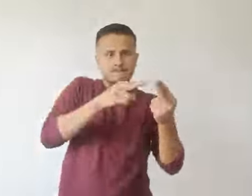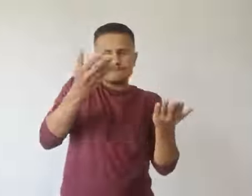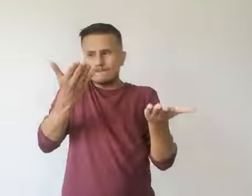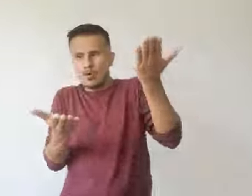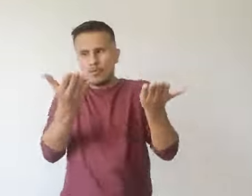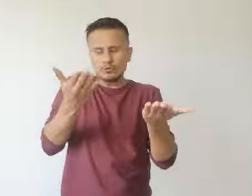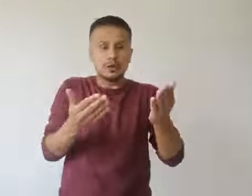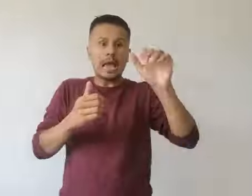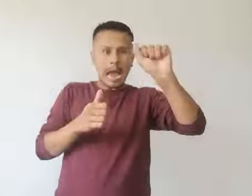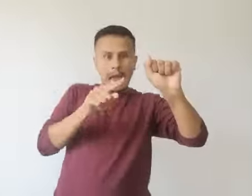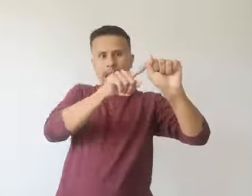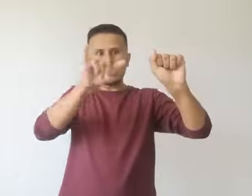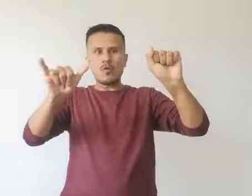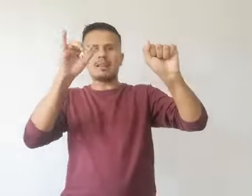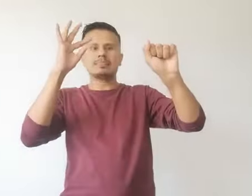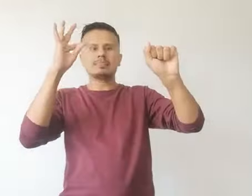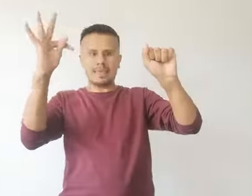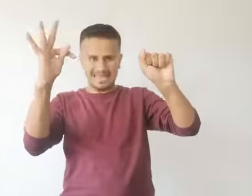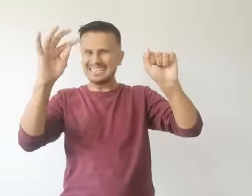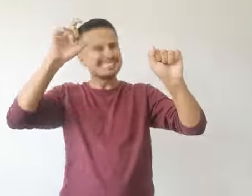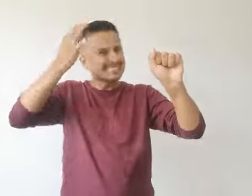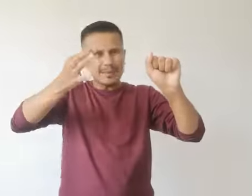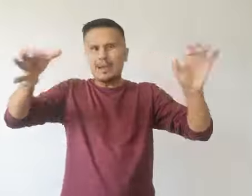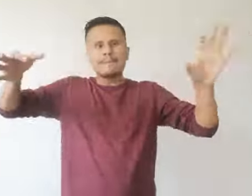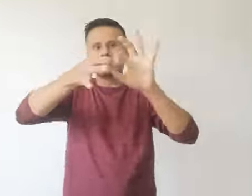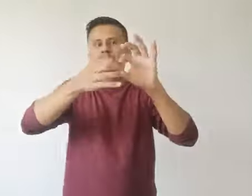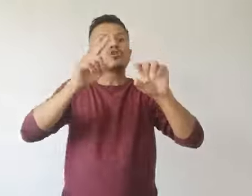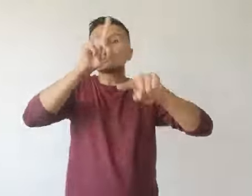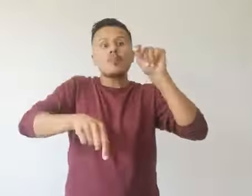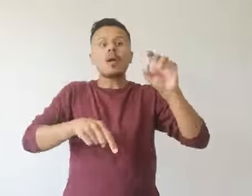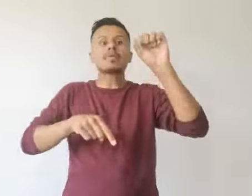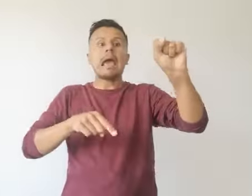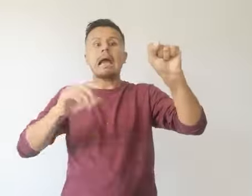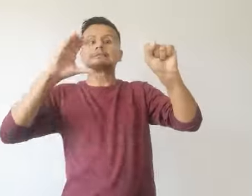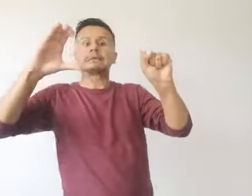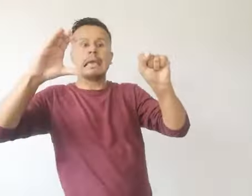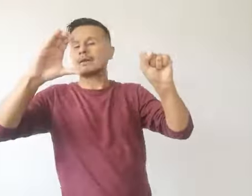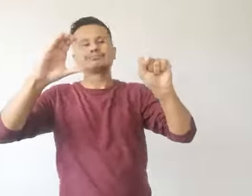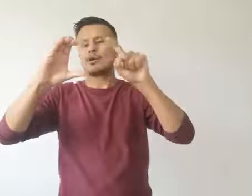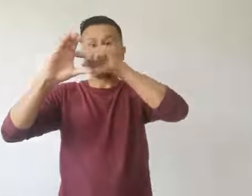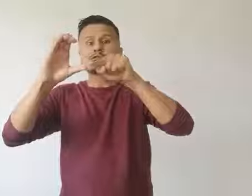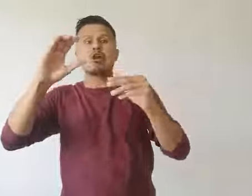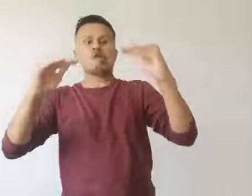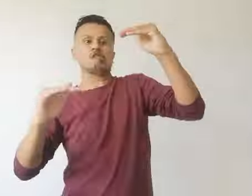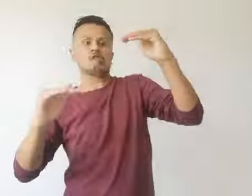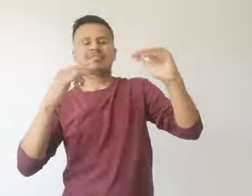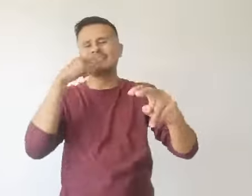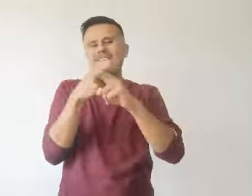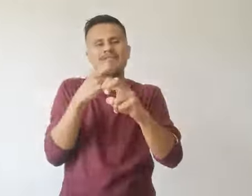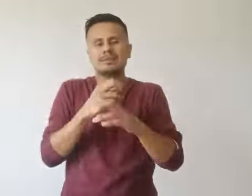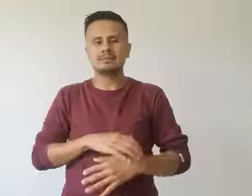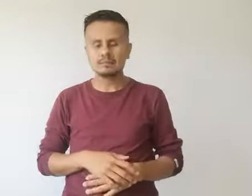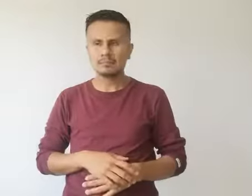a de T, no a la de C. Es decir, que cada uno de nosotros tiene un pequeño mapa adentro. Sí, claro.